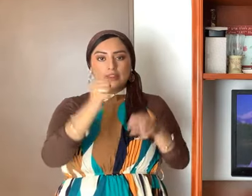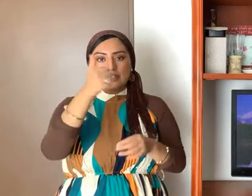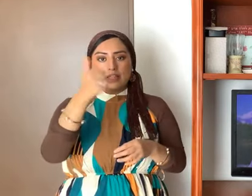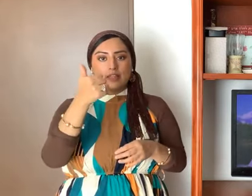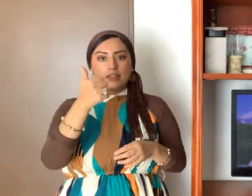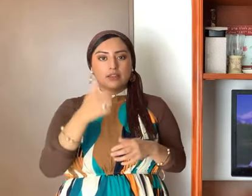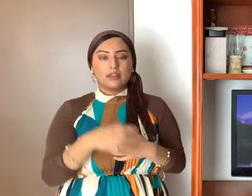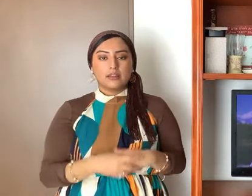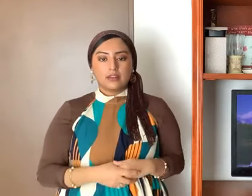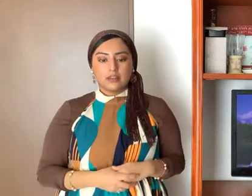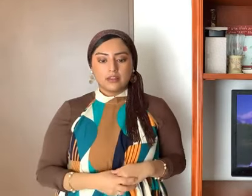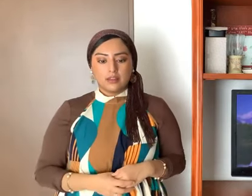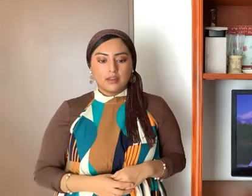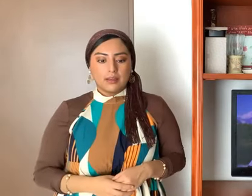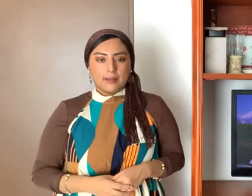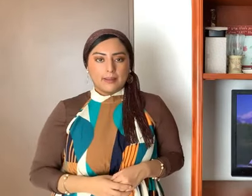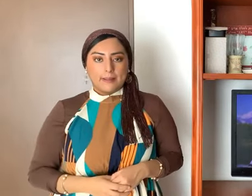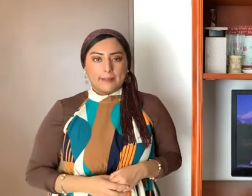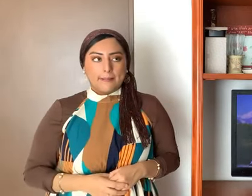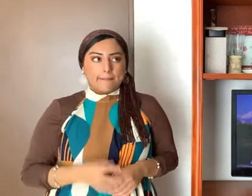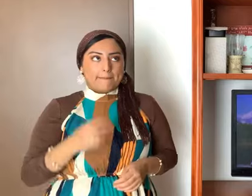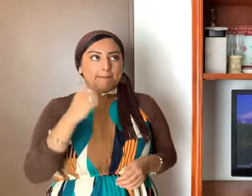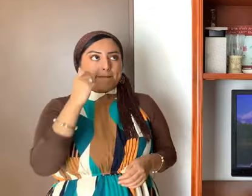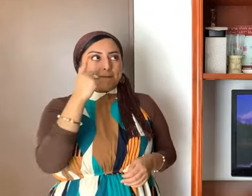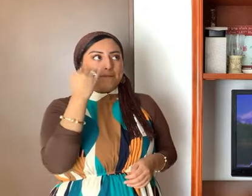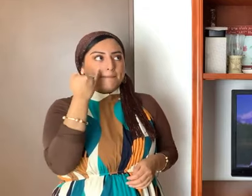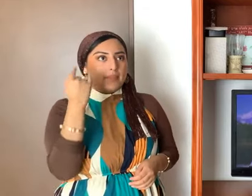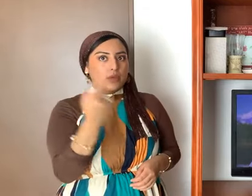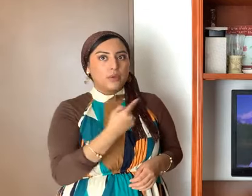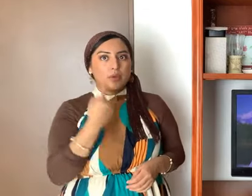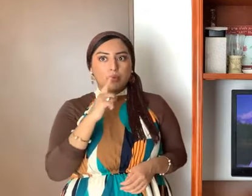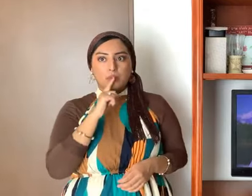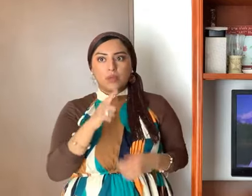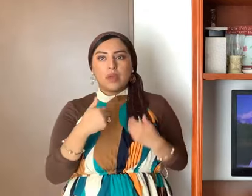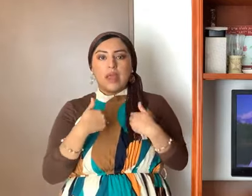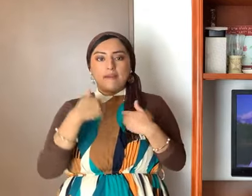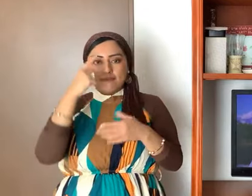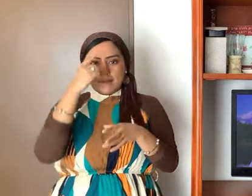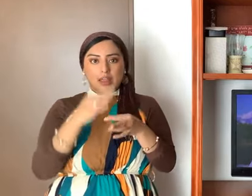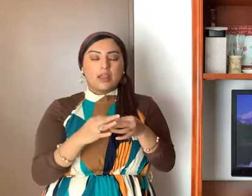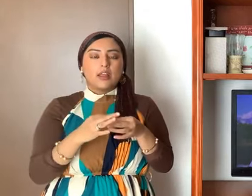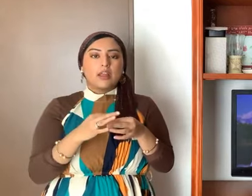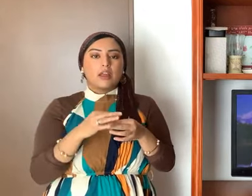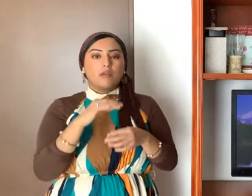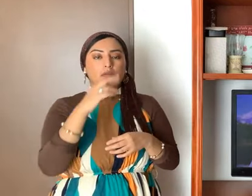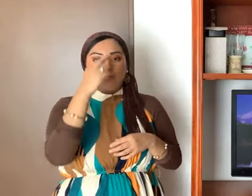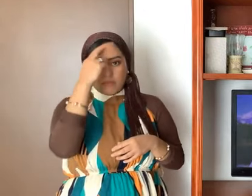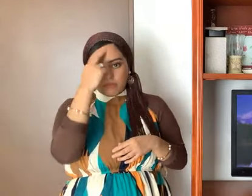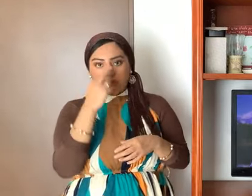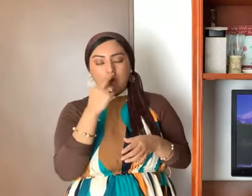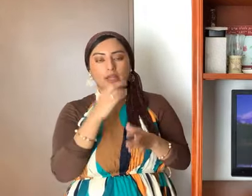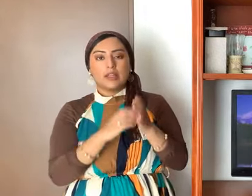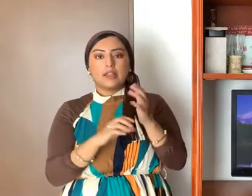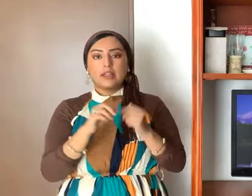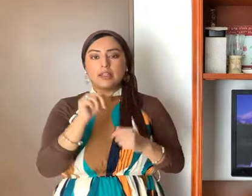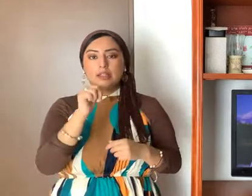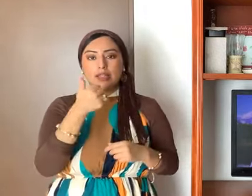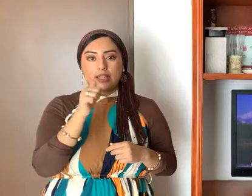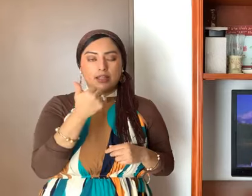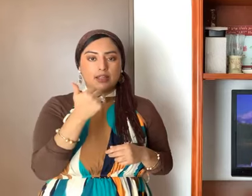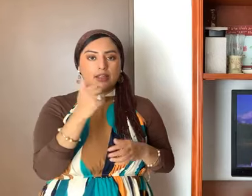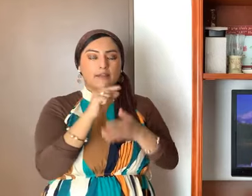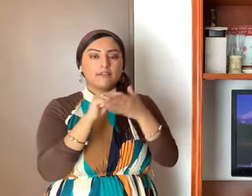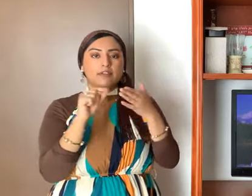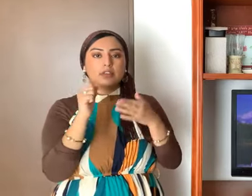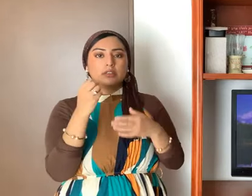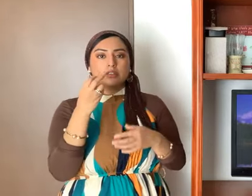a confrontar, amados Ajim, para ver si realmente tenemos fe. Romanos 10, en el